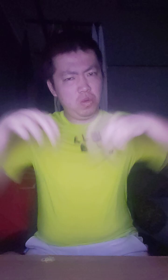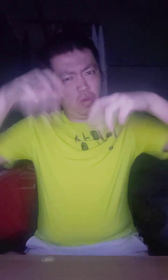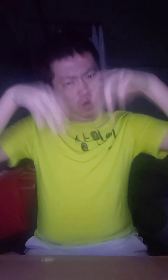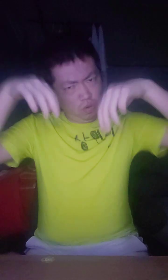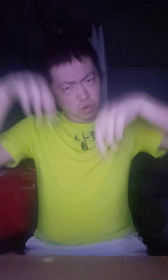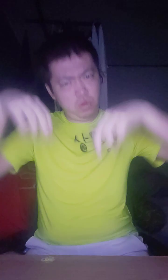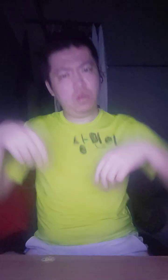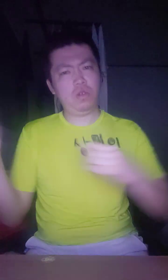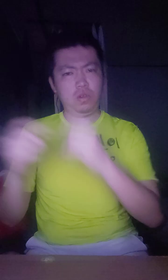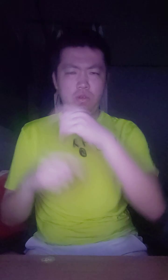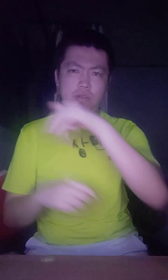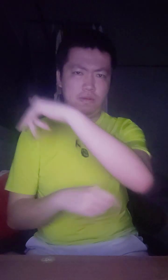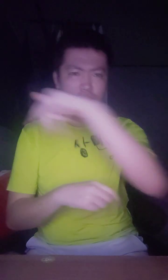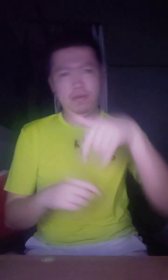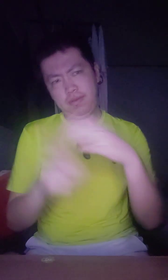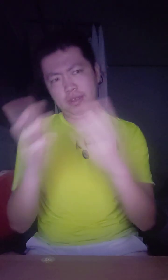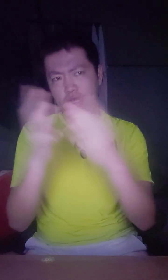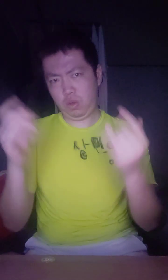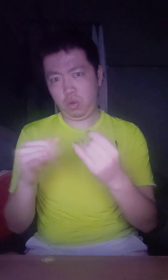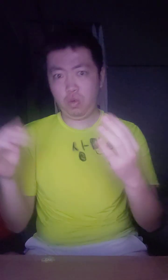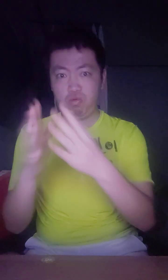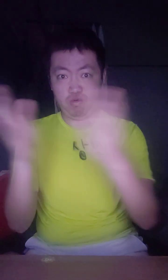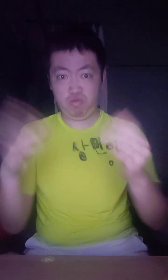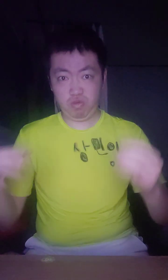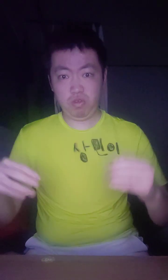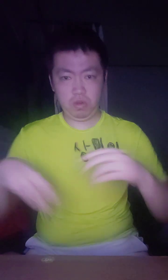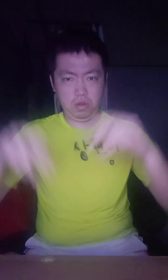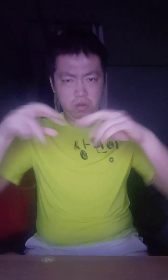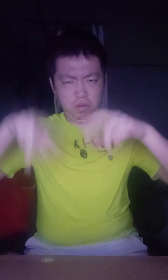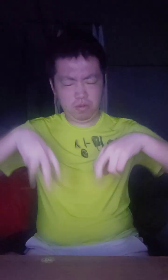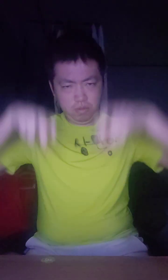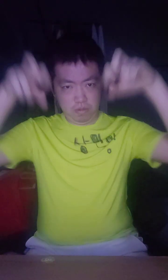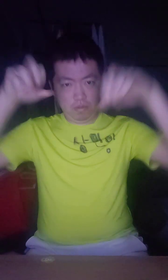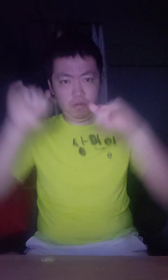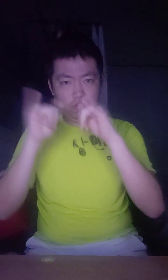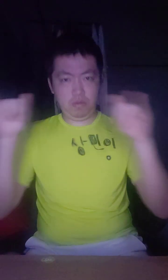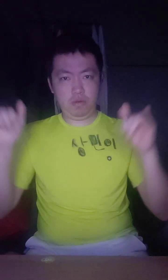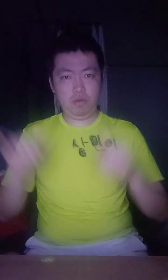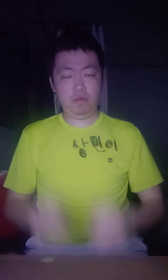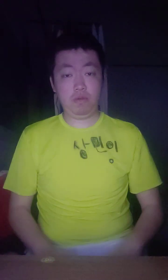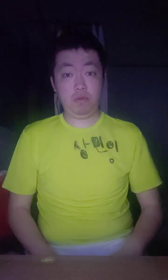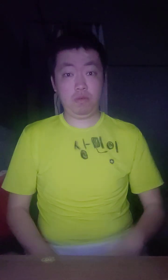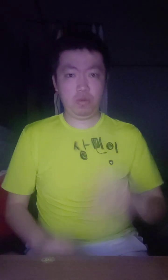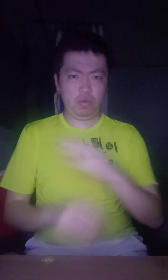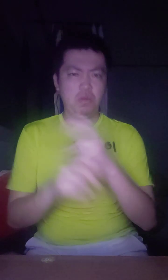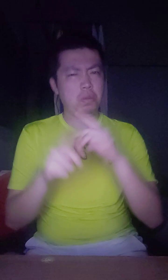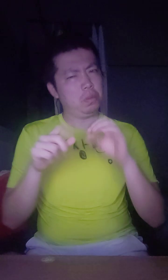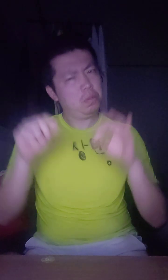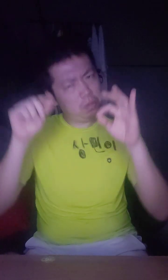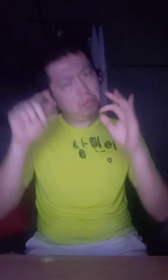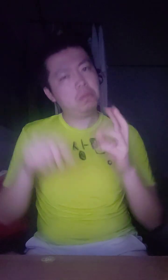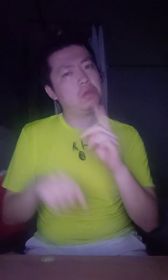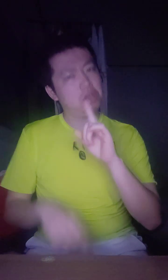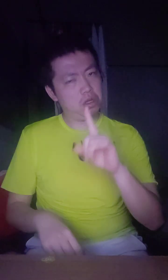서울 강남과 서초를 비롯한 수도권 곳곳에서 정전 사고가 잇따랐는데 하루 사이 정전 피해만 1만 호가